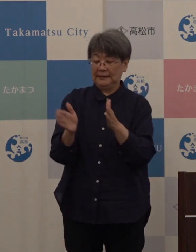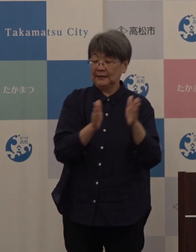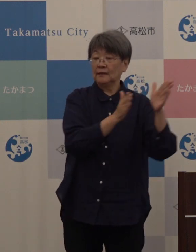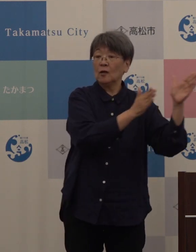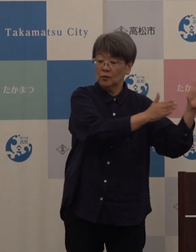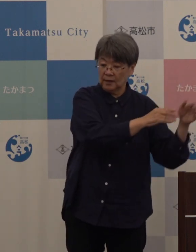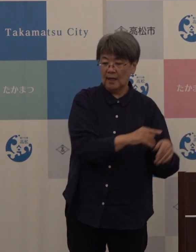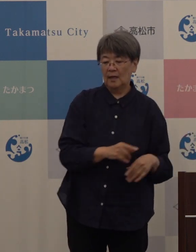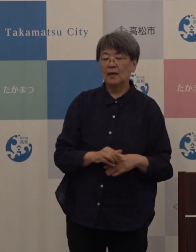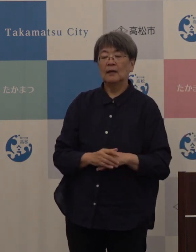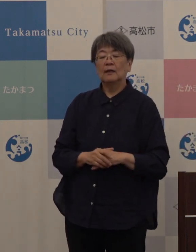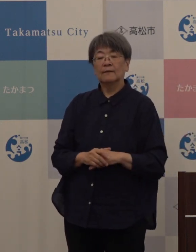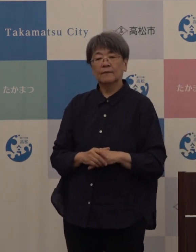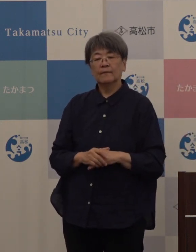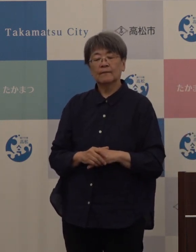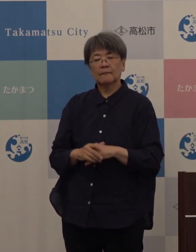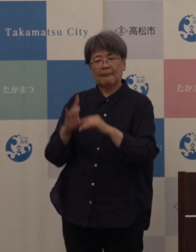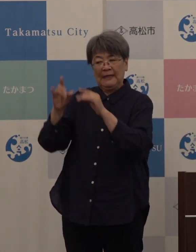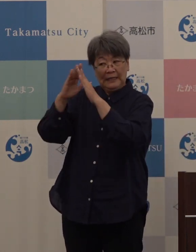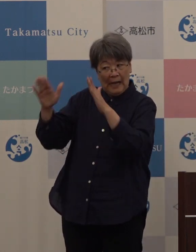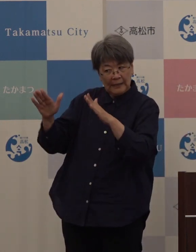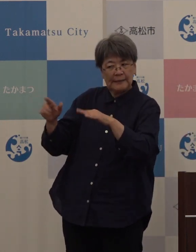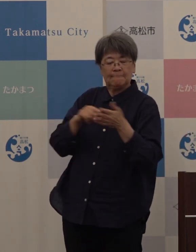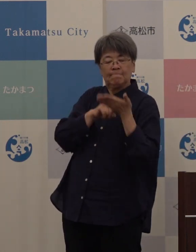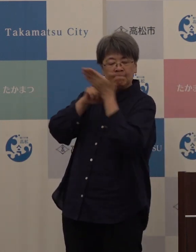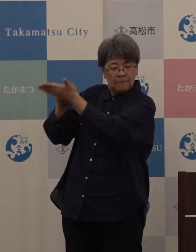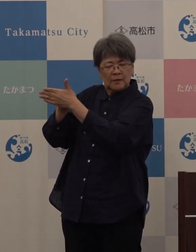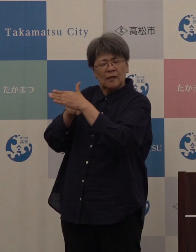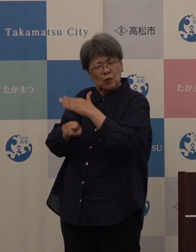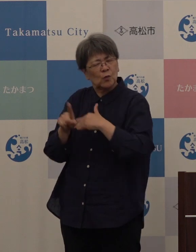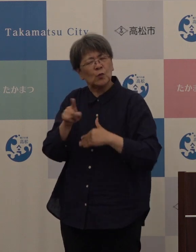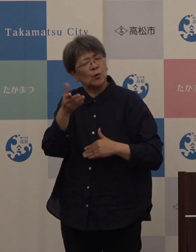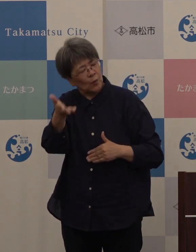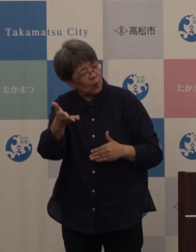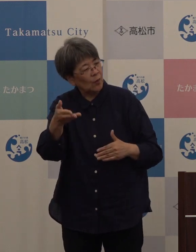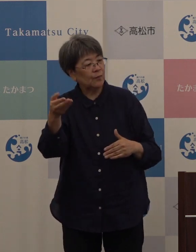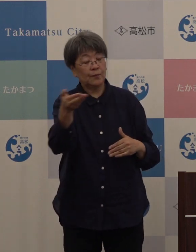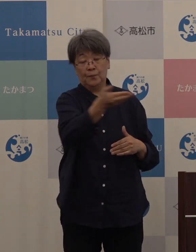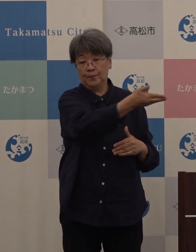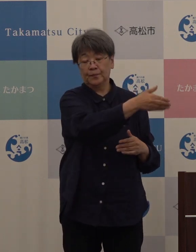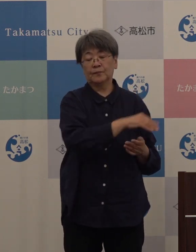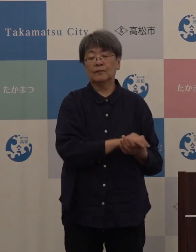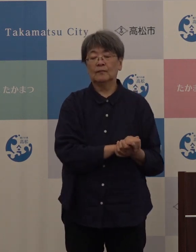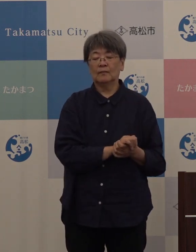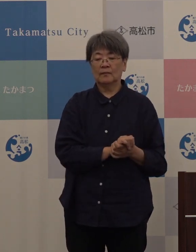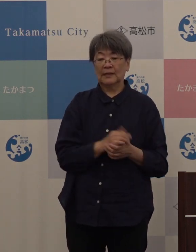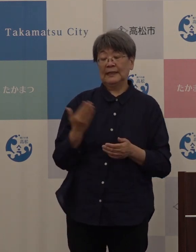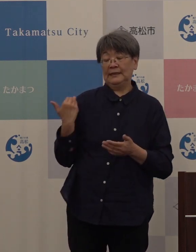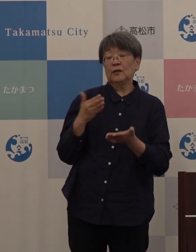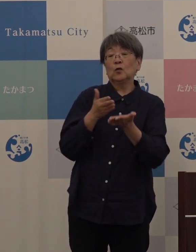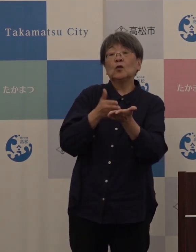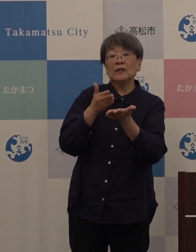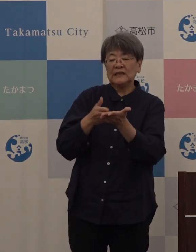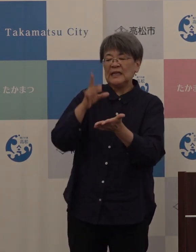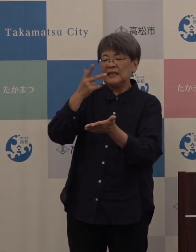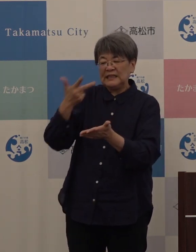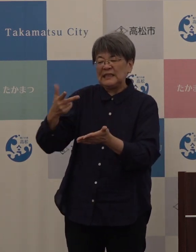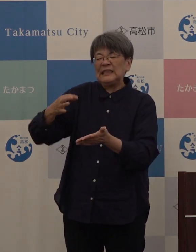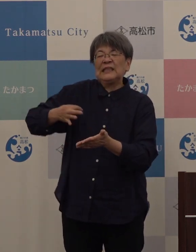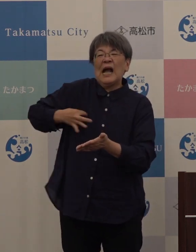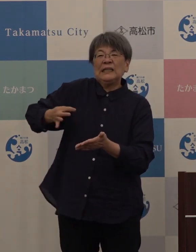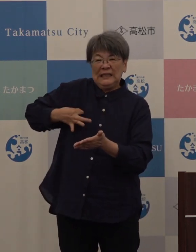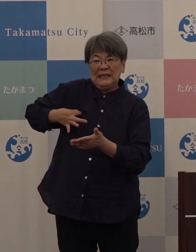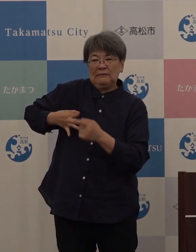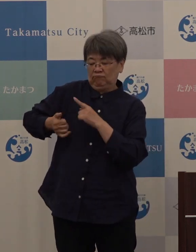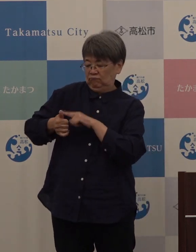場で、まあ、意見を集めなかった理由とかはありますか。 まあ、先ほど言いましたように市議会議員さんの言